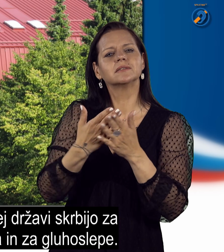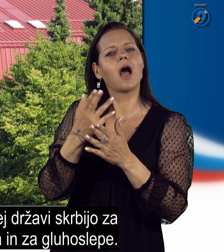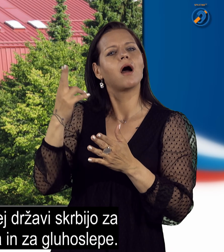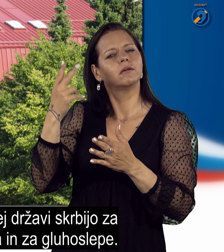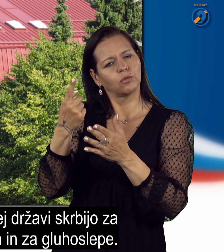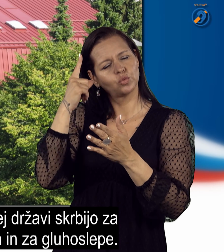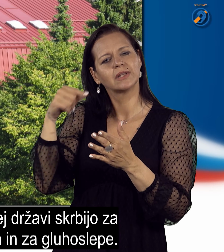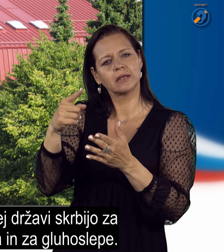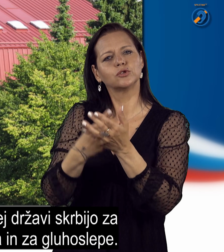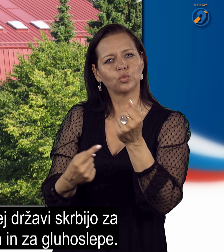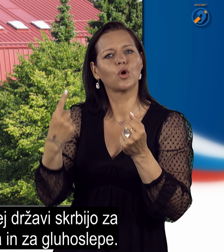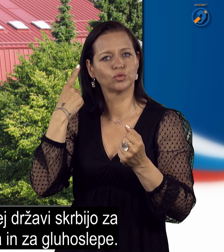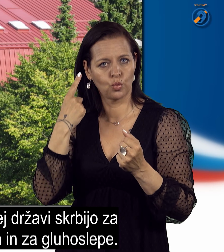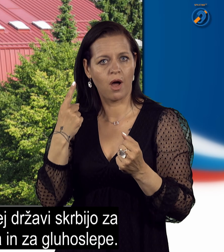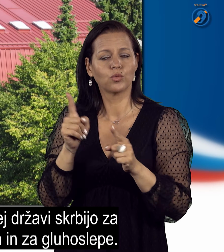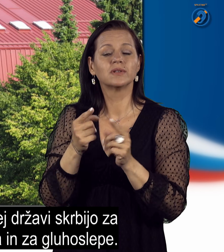za gluhoslepe.